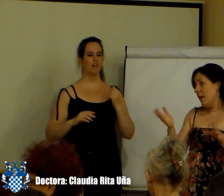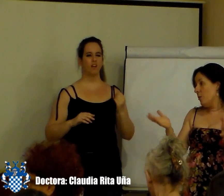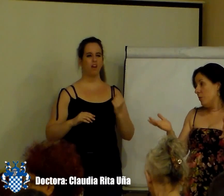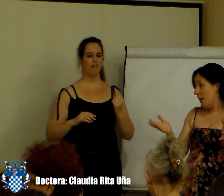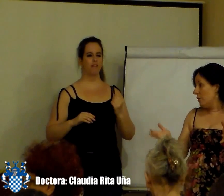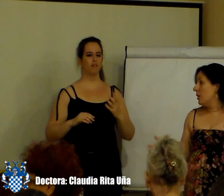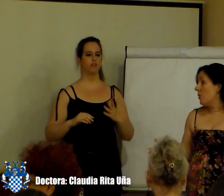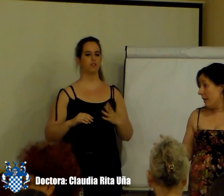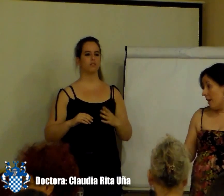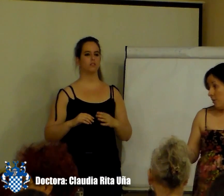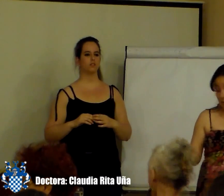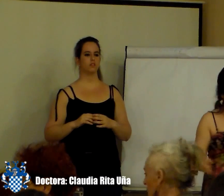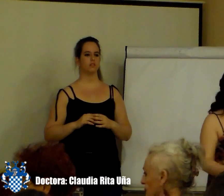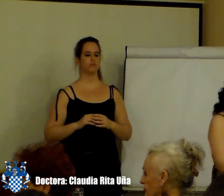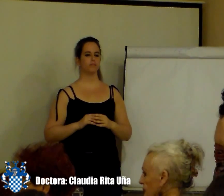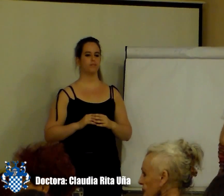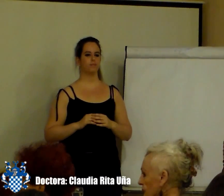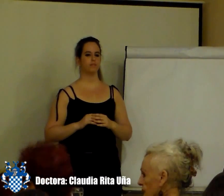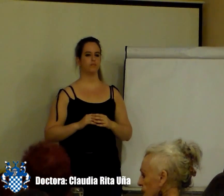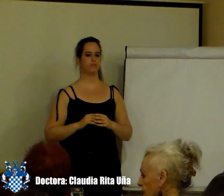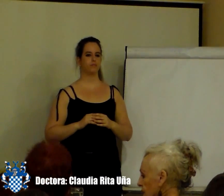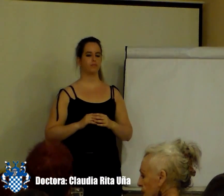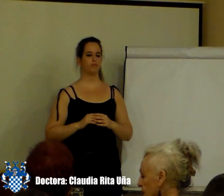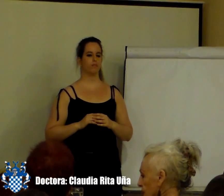por la vida con un diagnóstico errado, ¿sí?